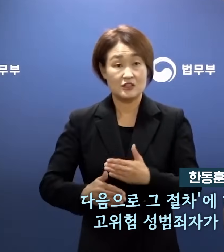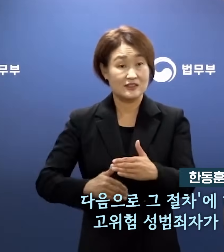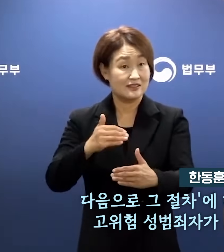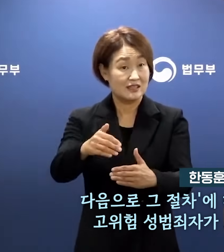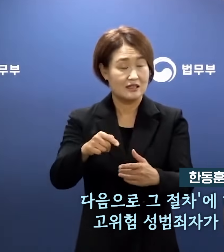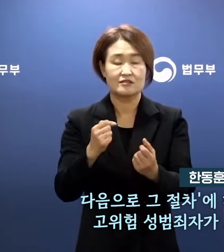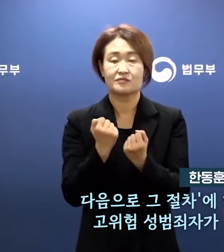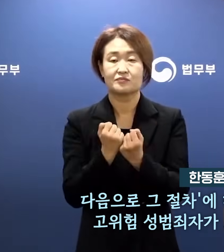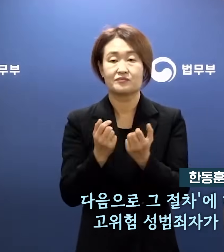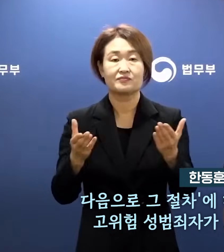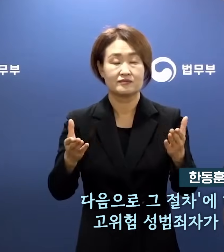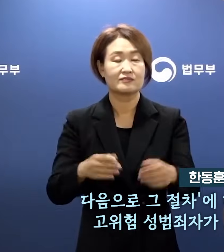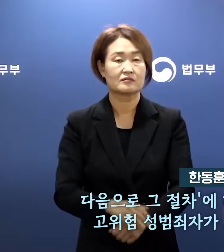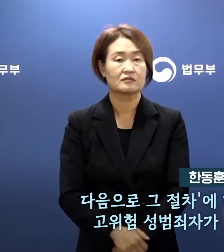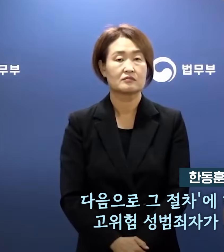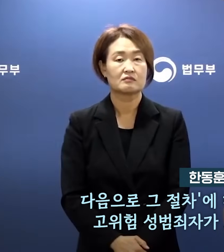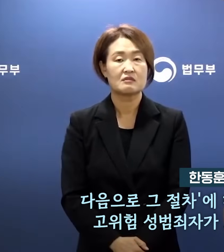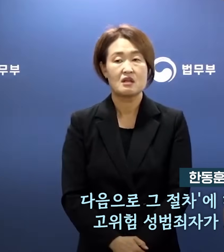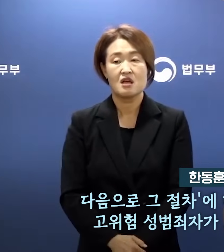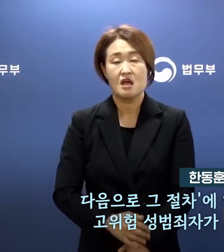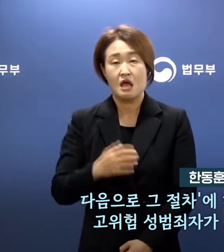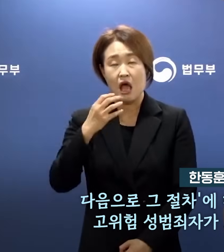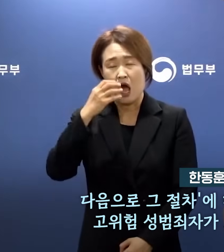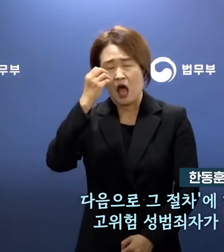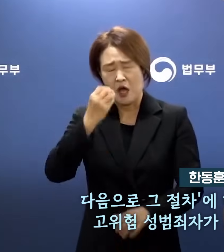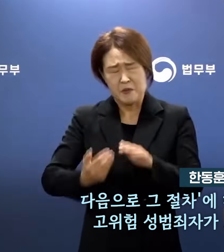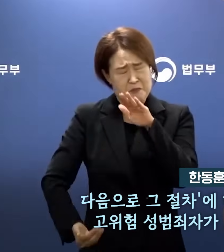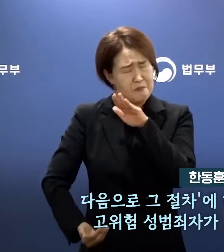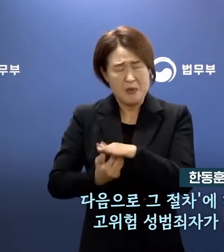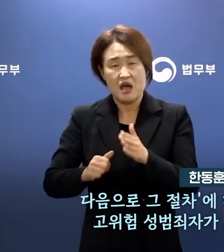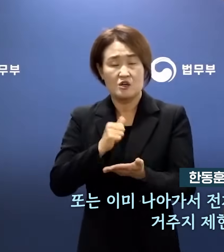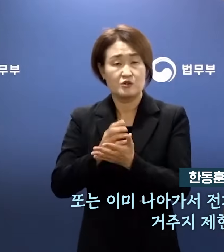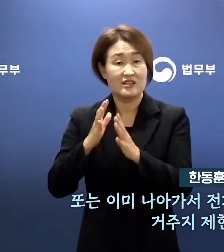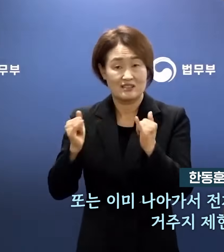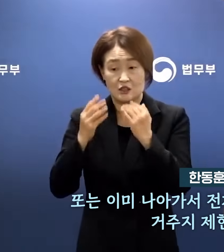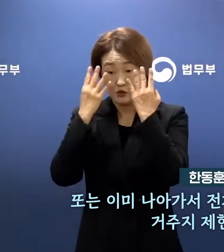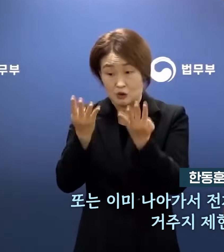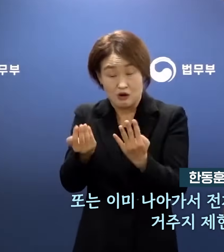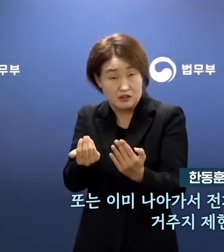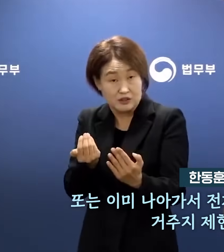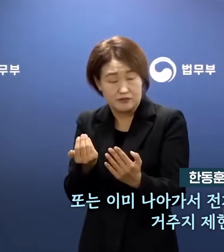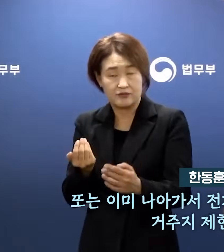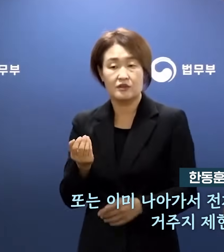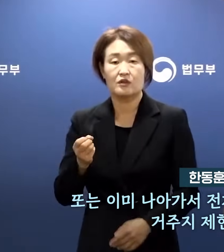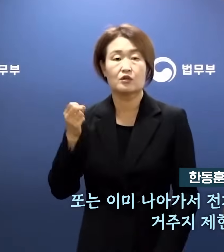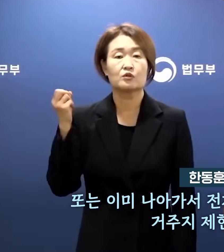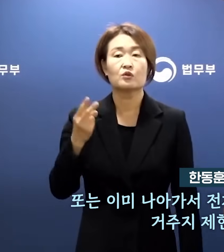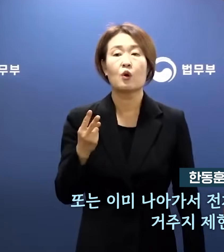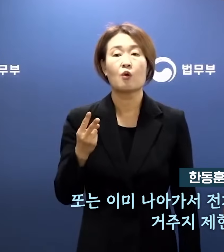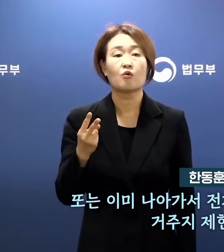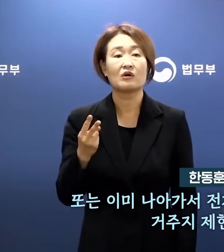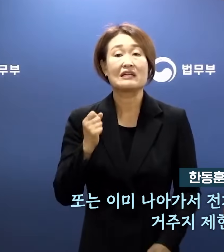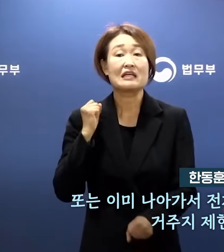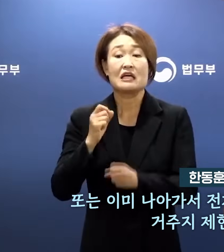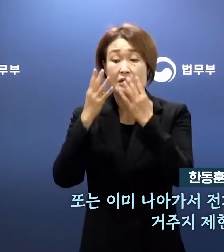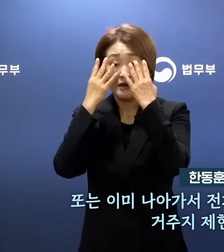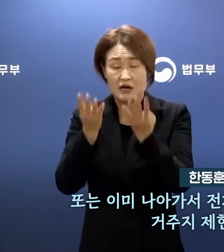절차에 대해서 말씀드리겠습니다. 고위험 성범죄자가 교도소에서 출소하기 전 또는 이미